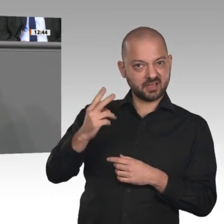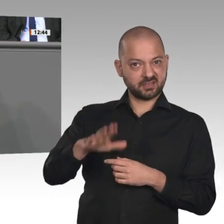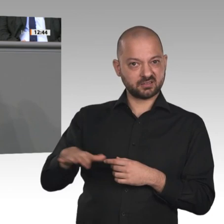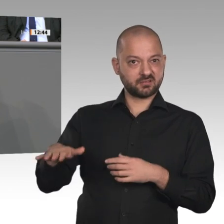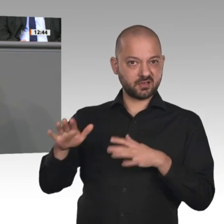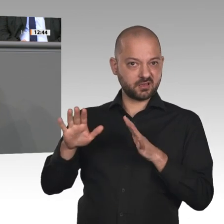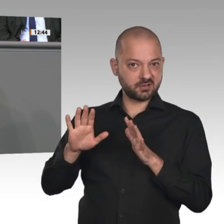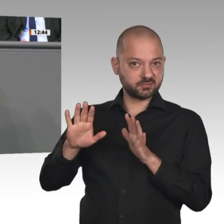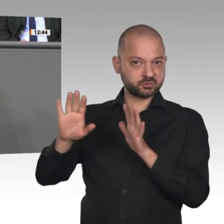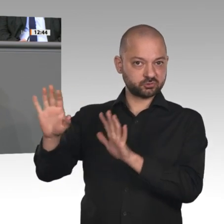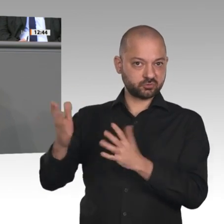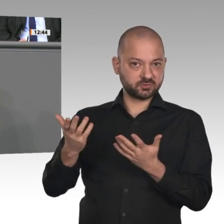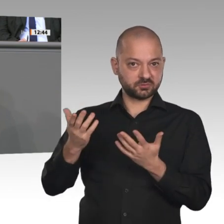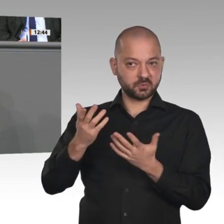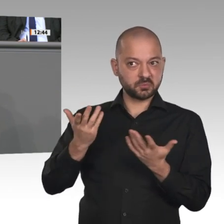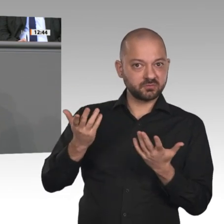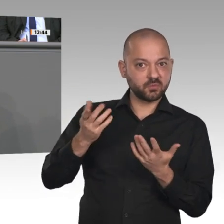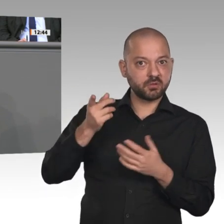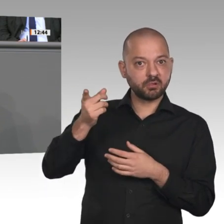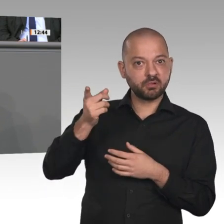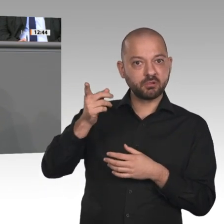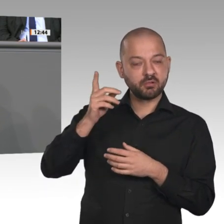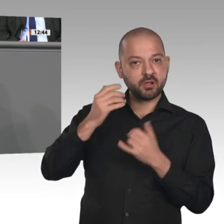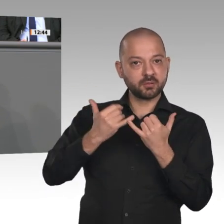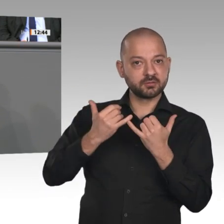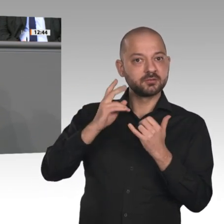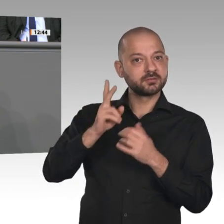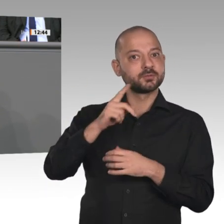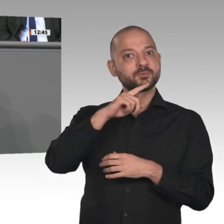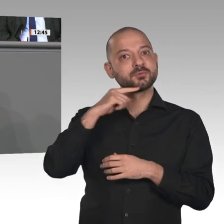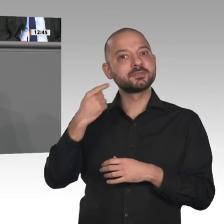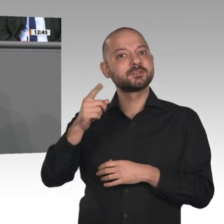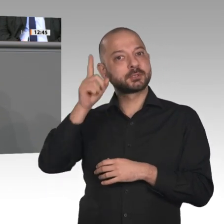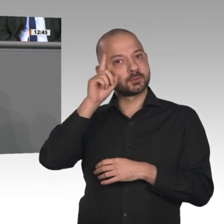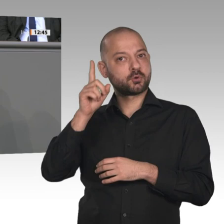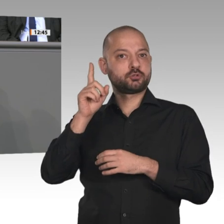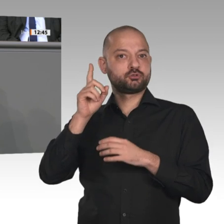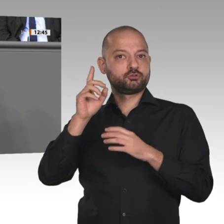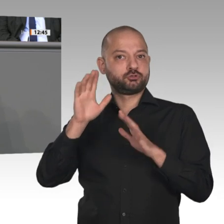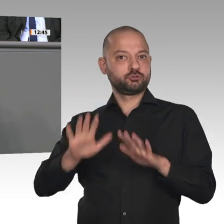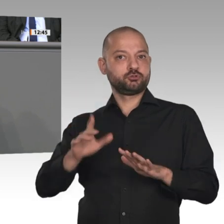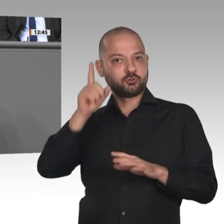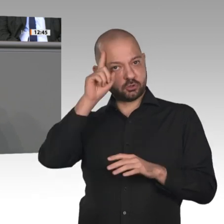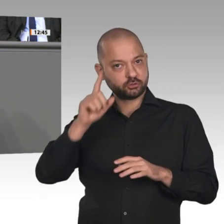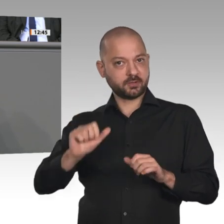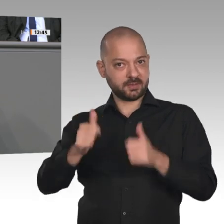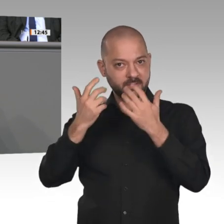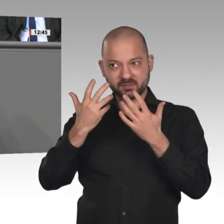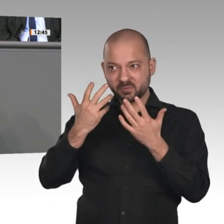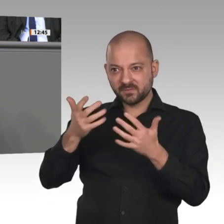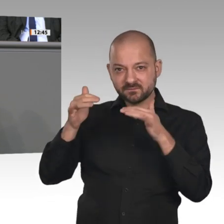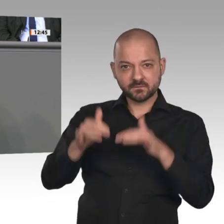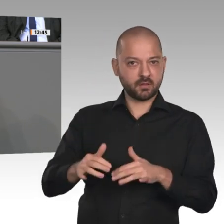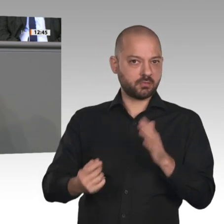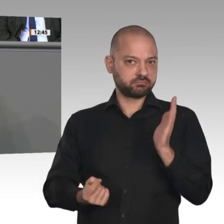der Familie wohl das wichtigste Identifizierungsmerkmal des Menschen in der zivilisierten Welt. Sie ist das Bindeglied zu den Wurzeln eines Menschen, zur